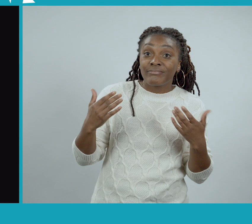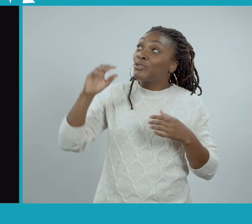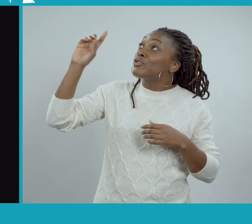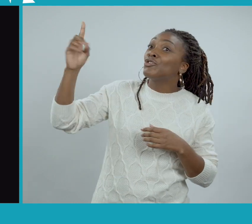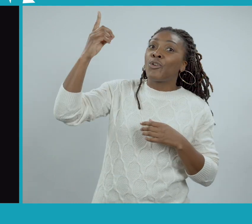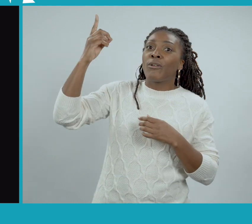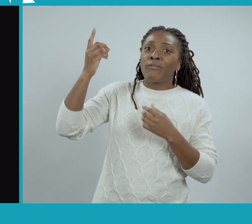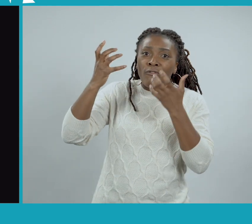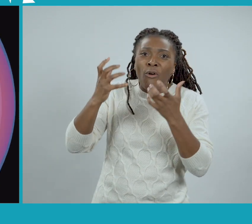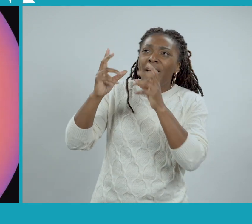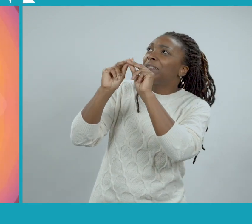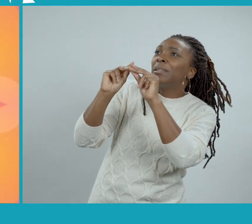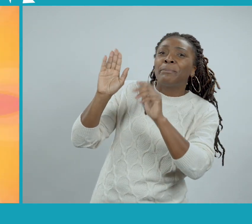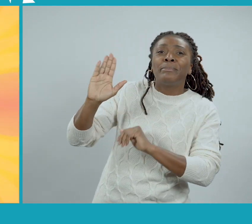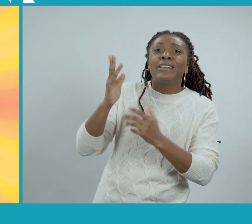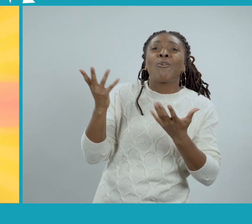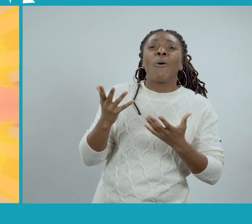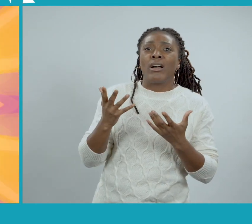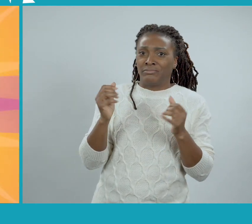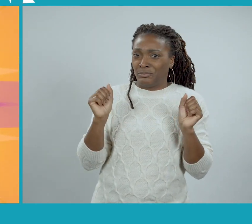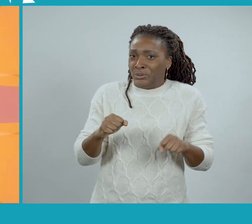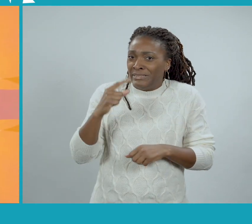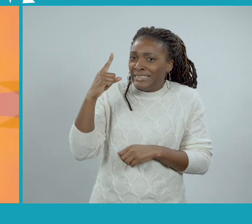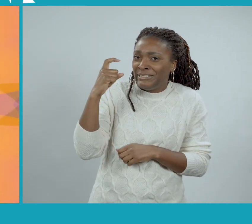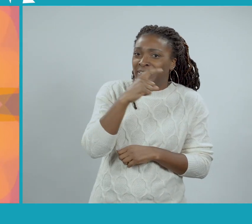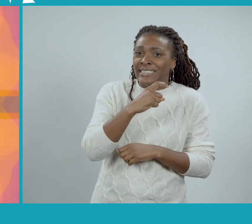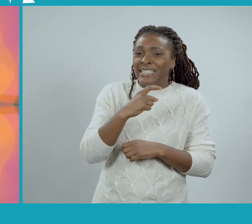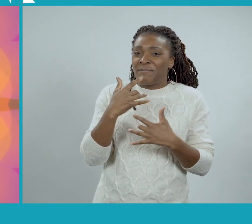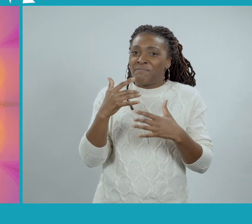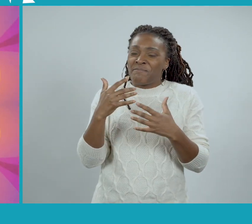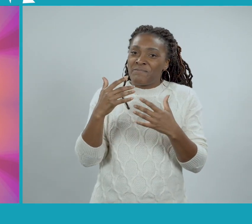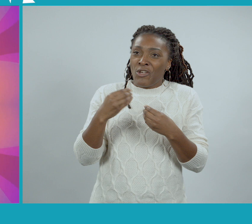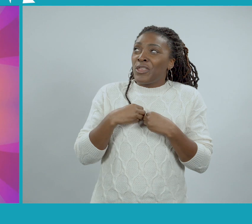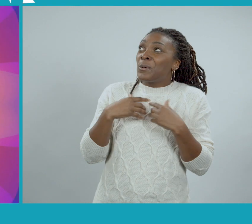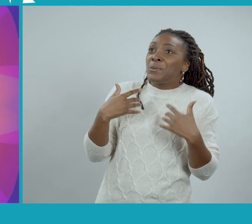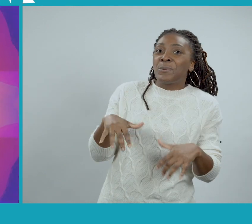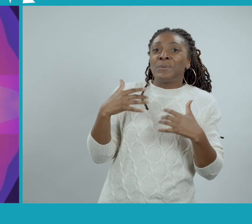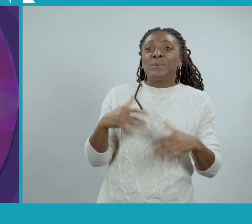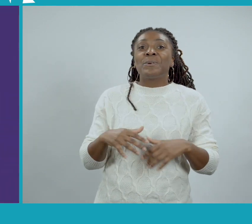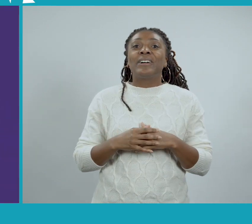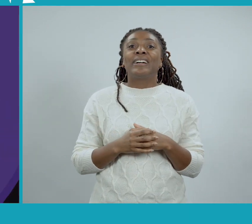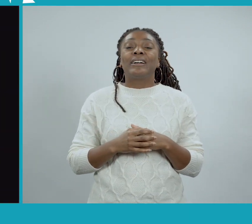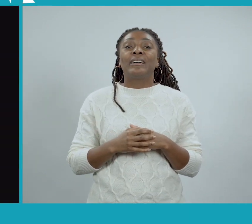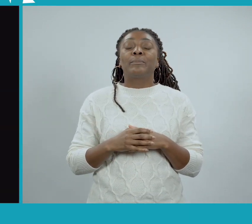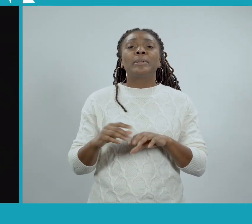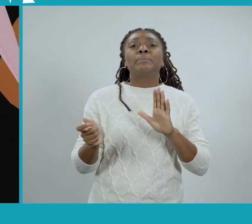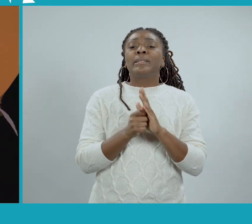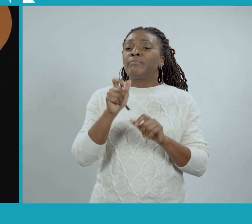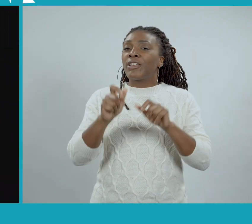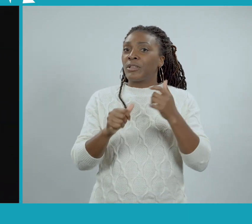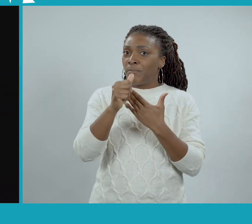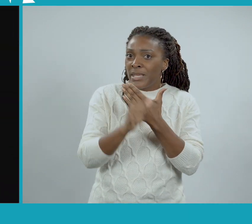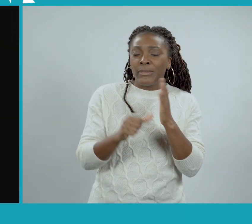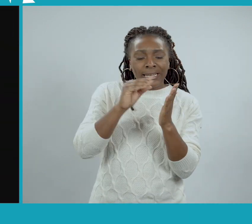Si vous essayez de décrire Dieu, cela pourrait s'avérer difficile ou intimidant. Mais